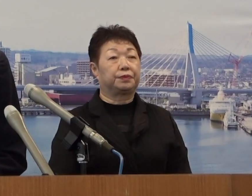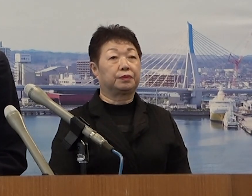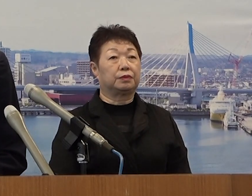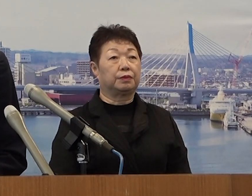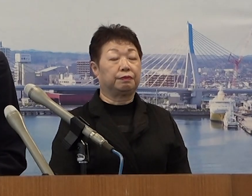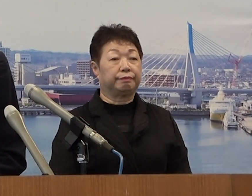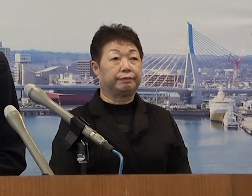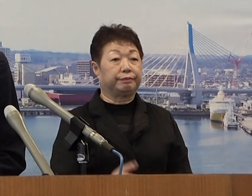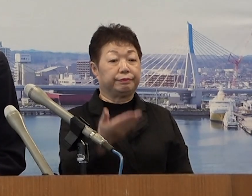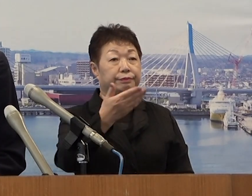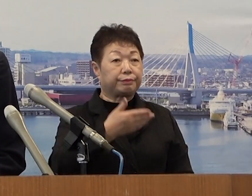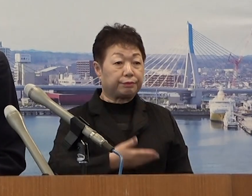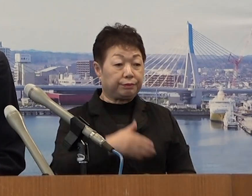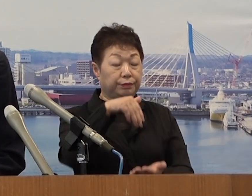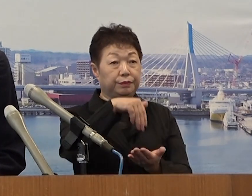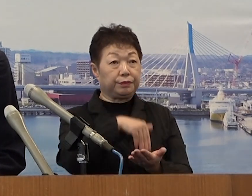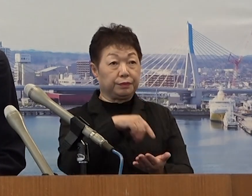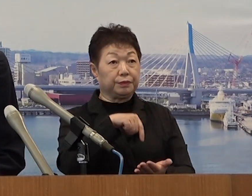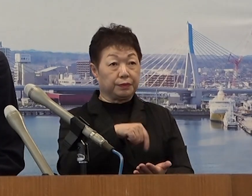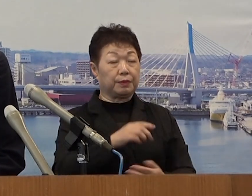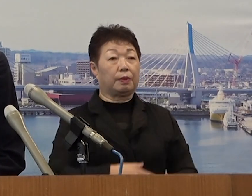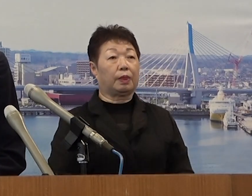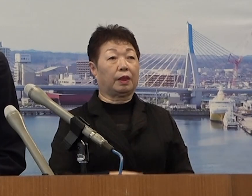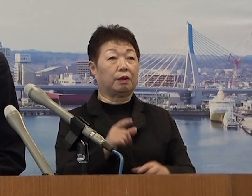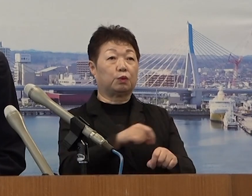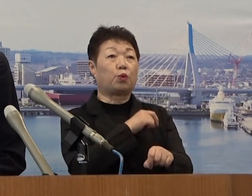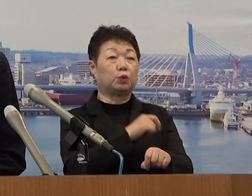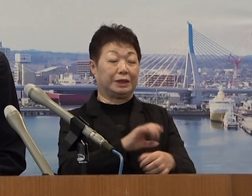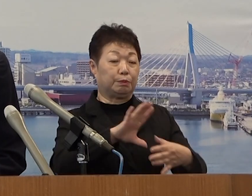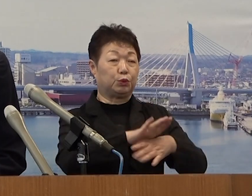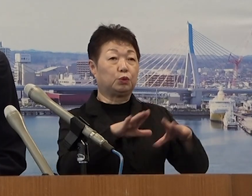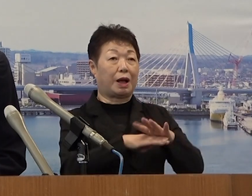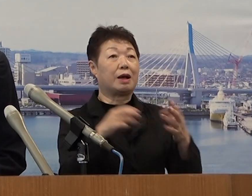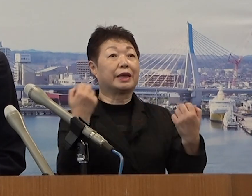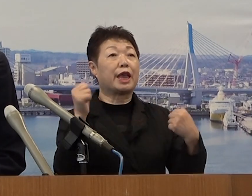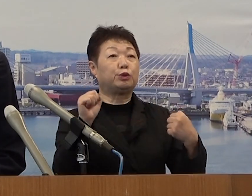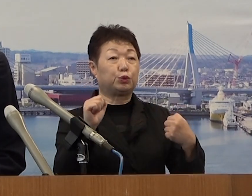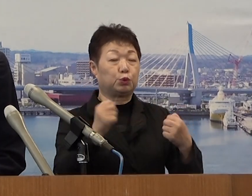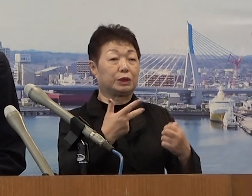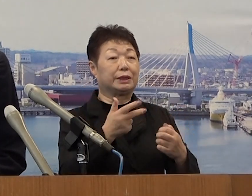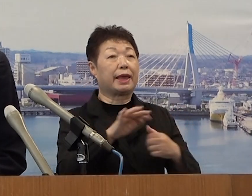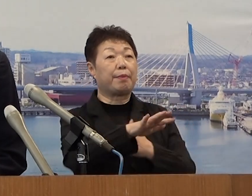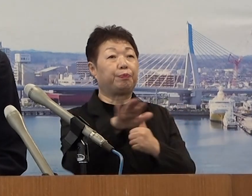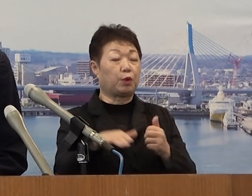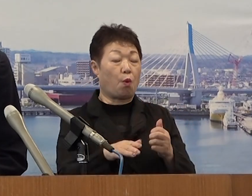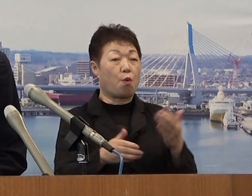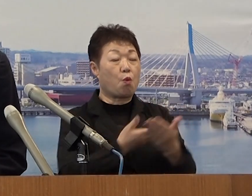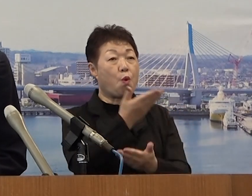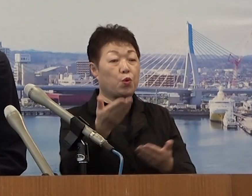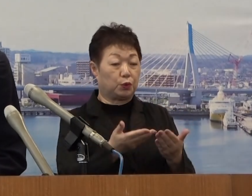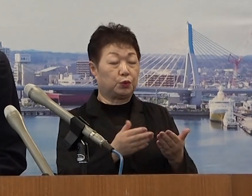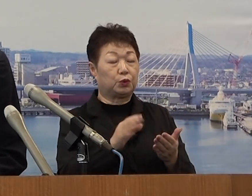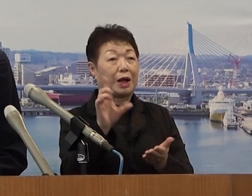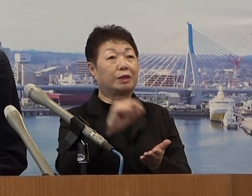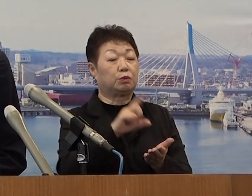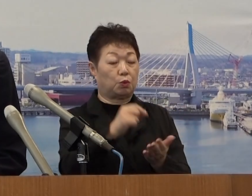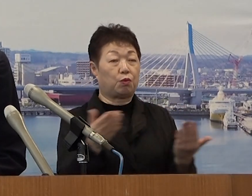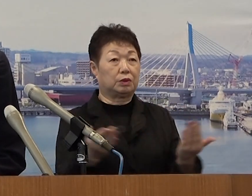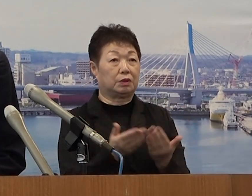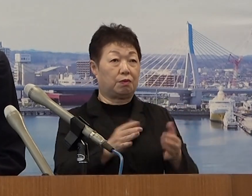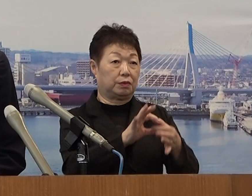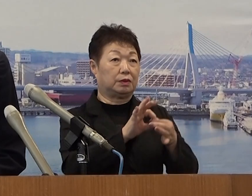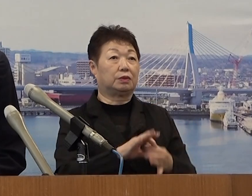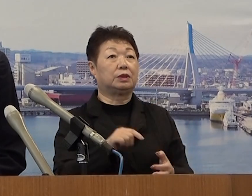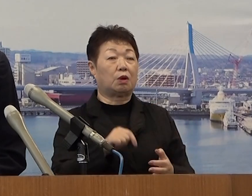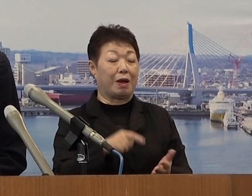少し飛んで一番下ですが特に文化芸術資源活用交流事業につきましては私